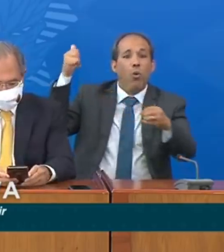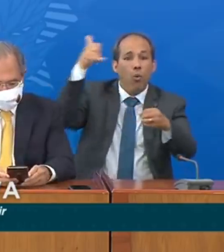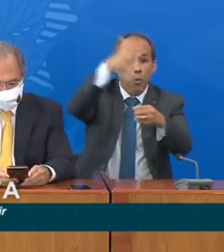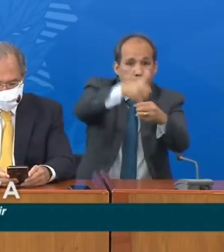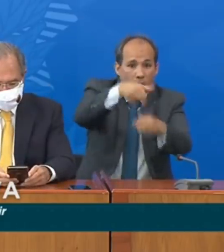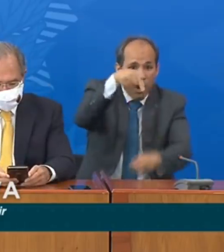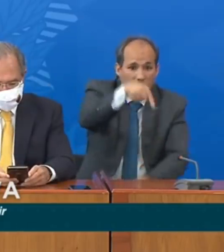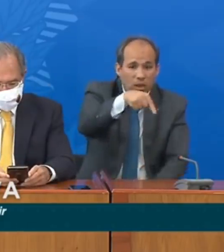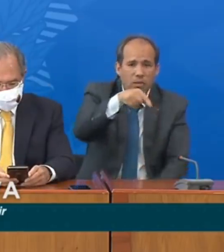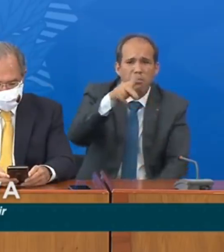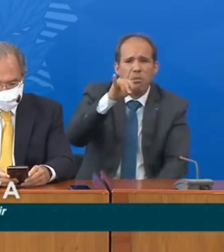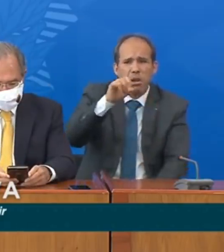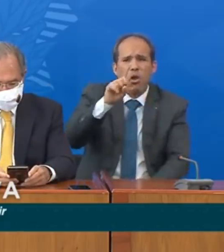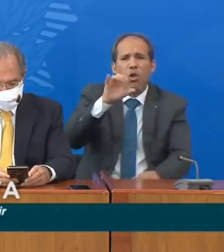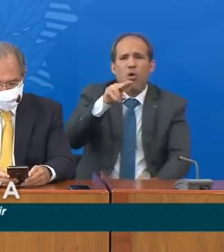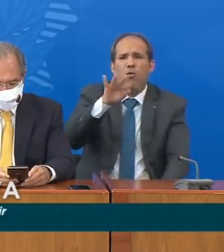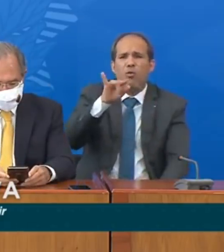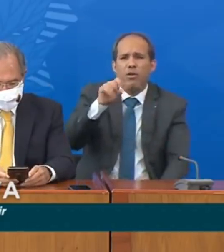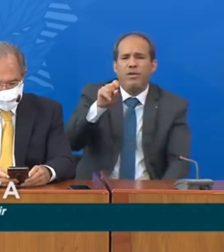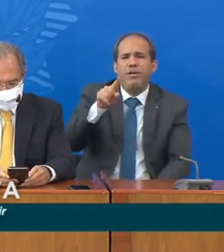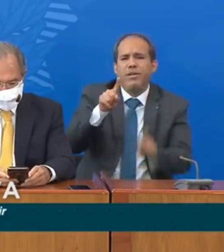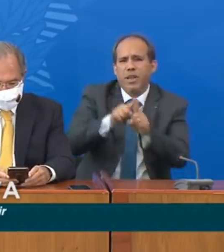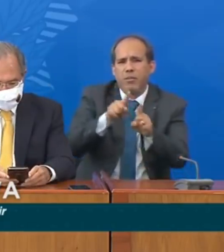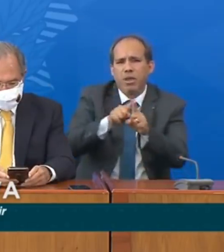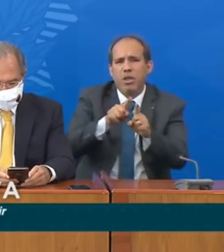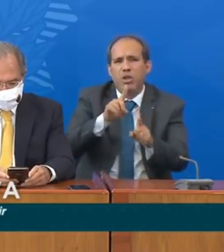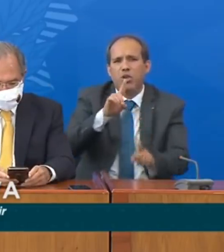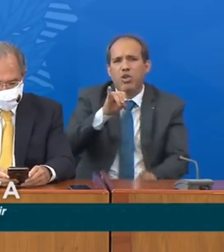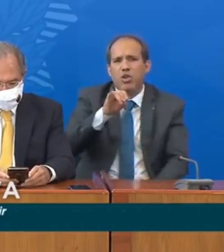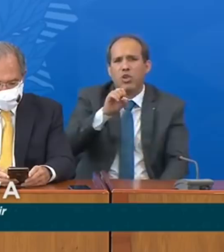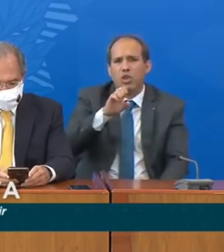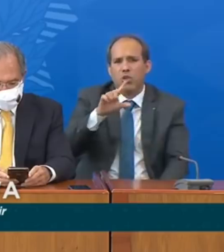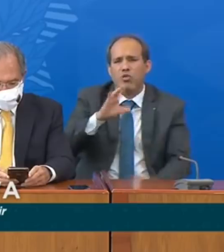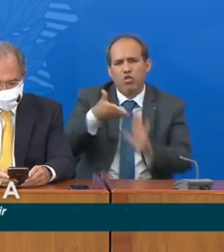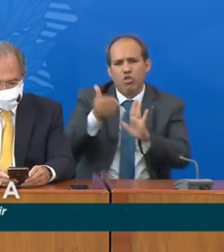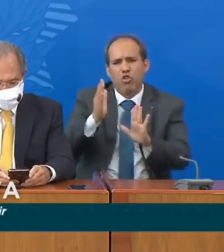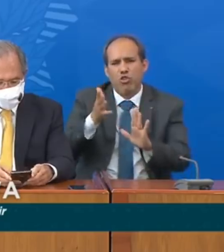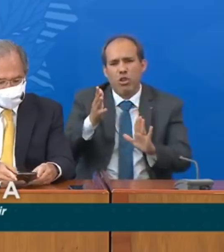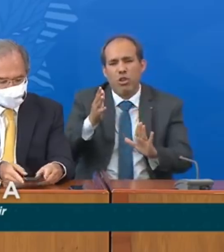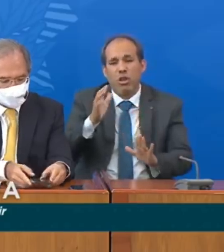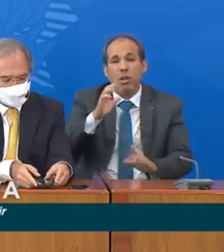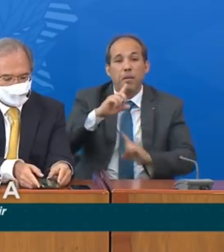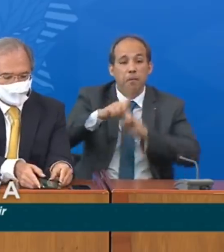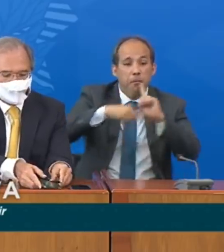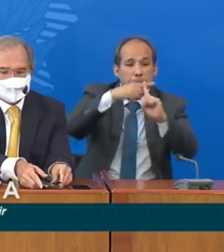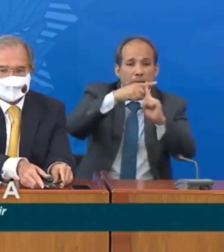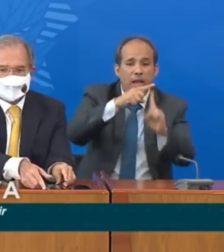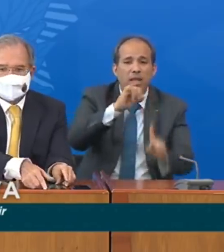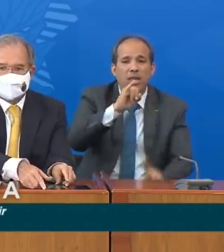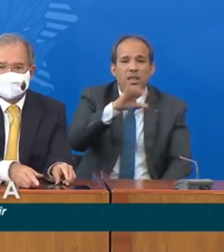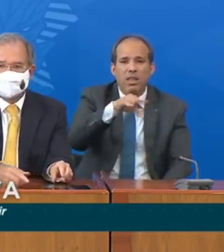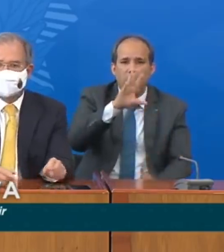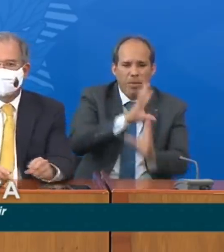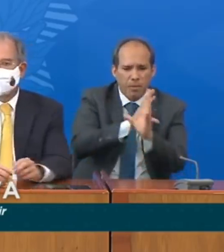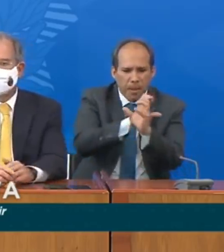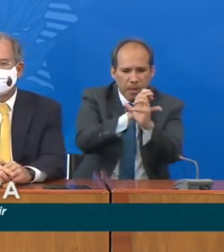o PIS/COFINS, no diesel não tem mais CID, bota ICMS, falta depois a questão do transporte e